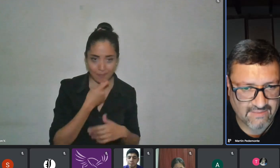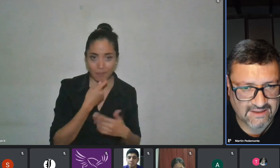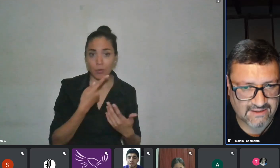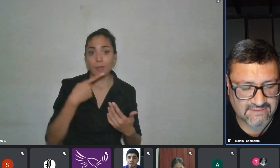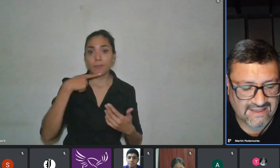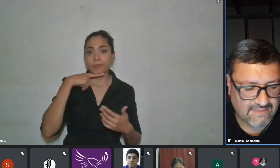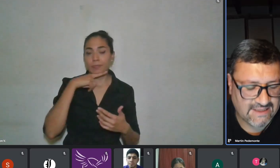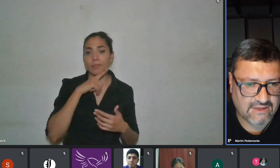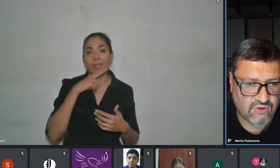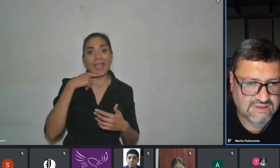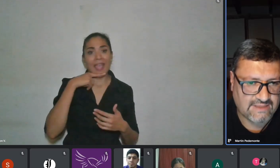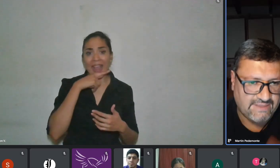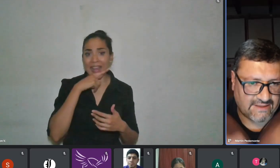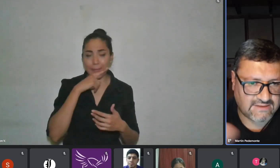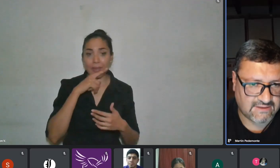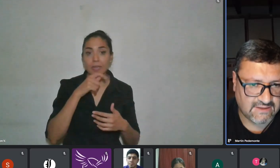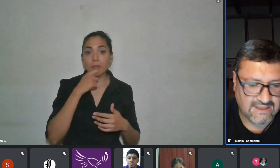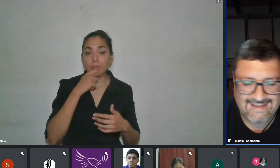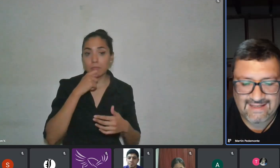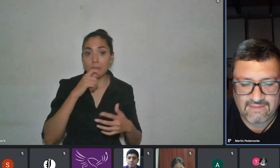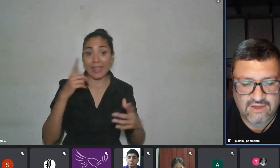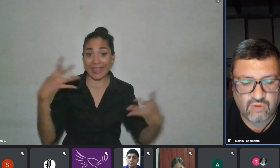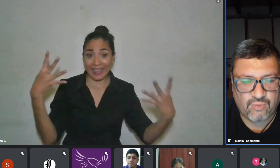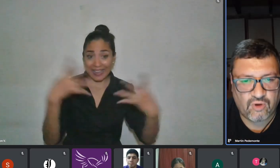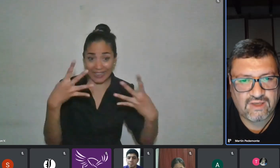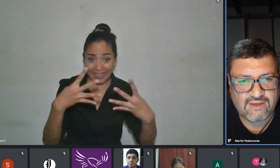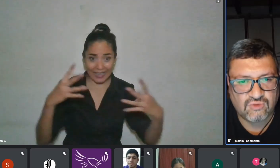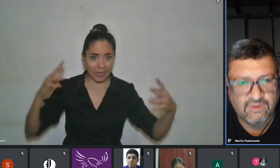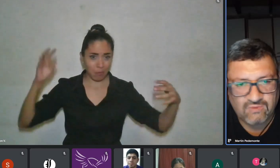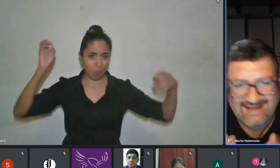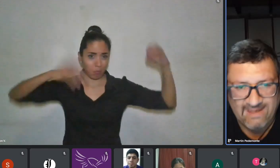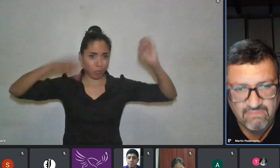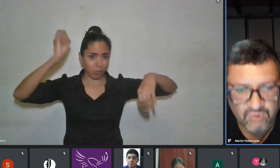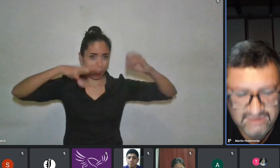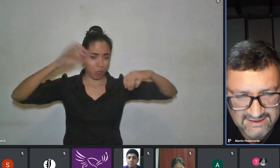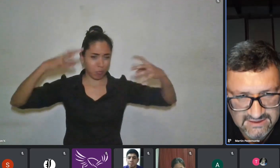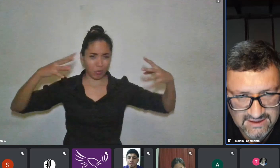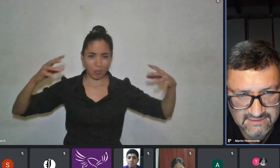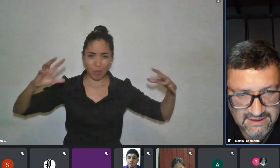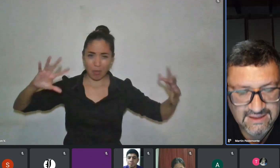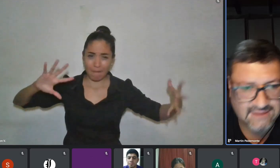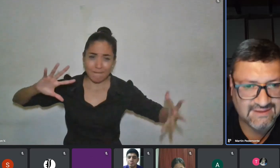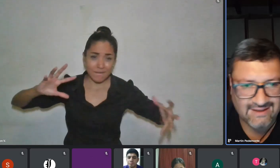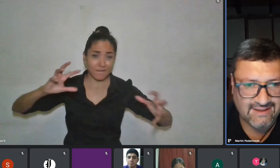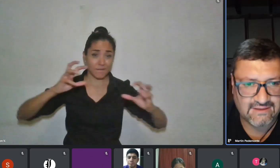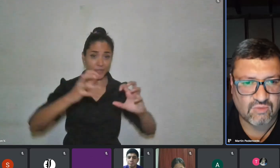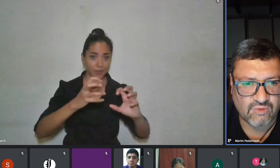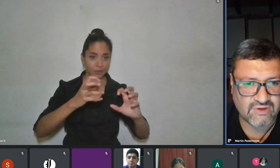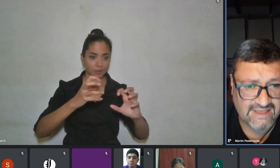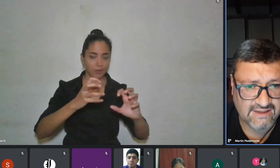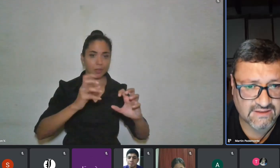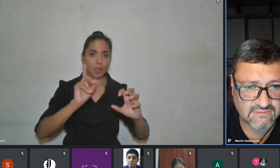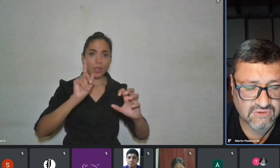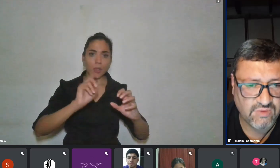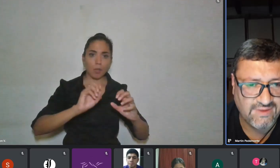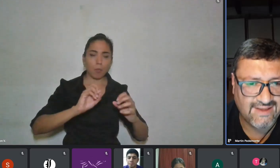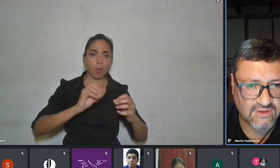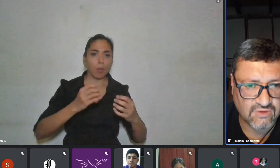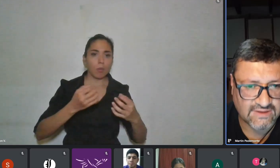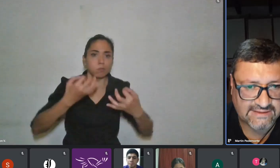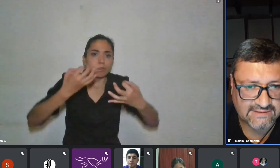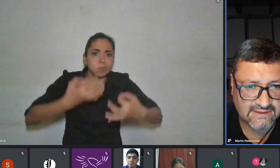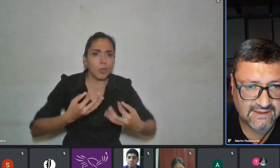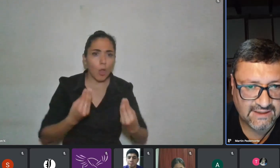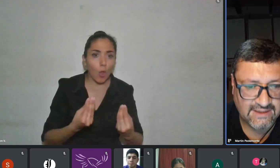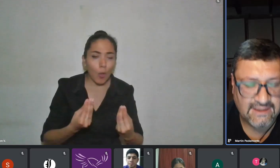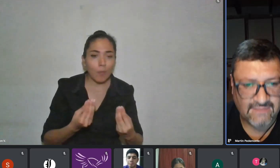bombardearon a Alemania y Alemania quedó hecha percha. Y Alemania hoy por hoy es una gran potencia y es tan grande como Buenos Aires. Yo viví 10